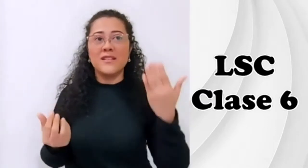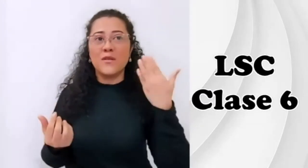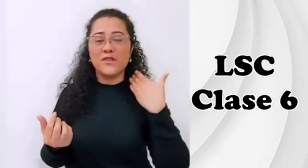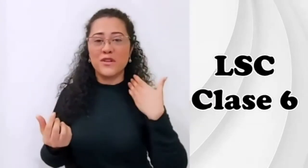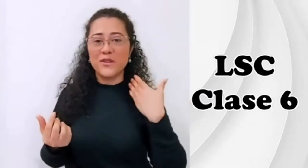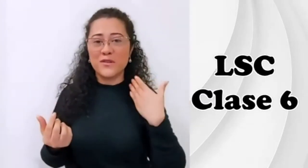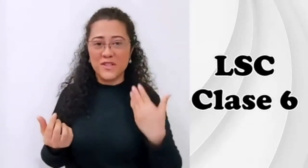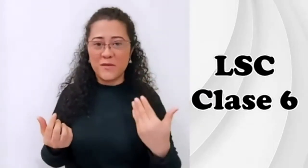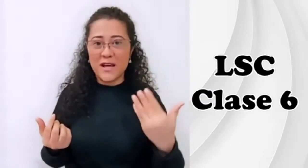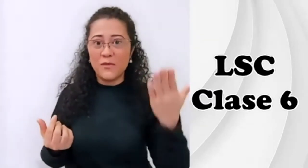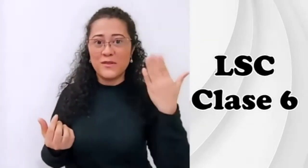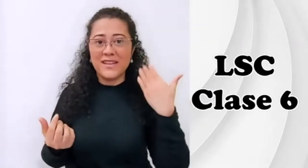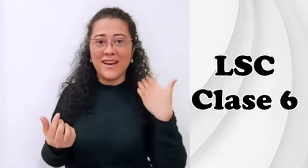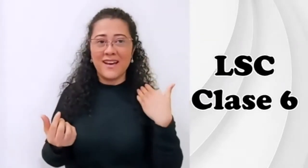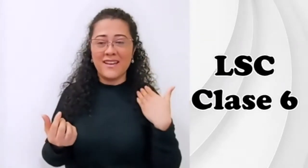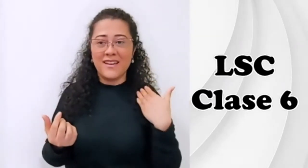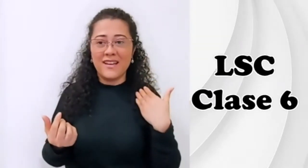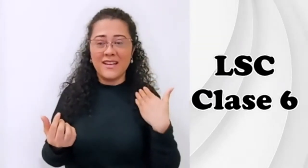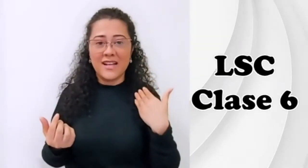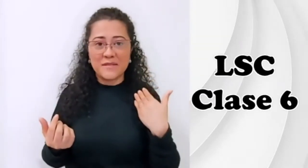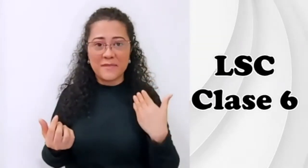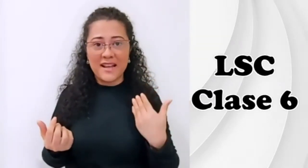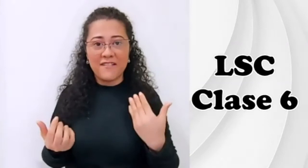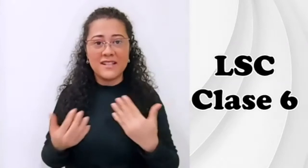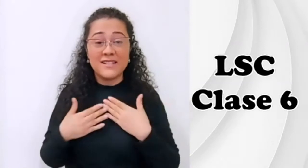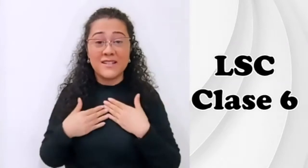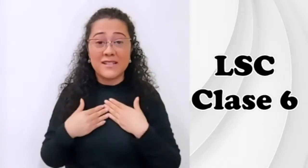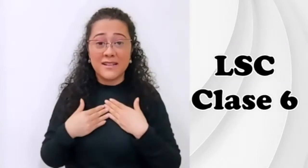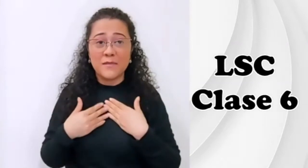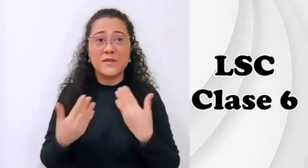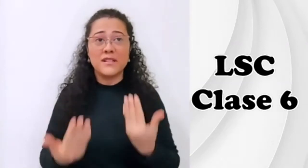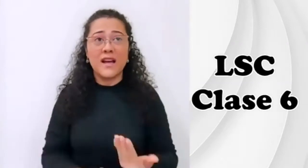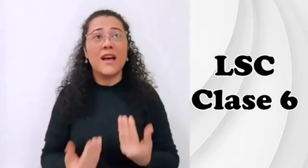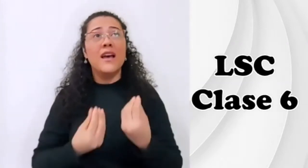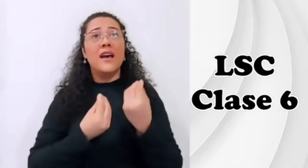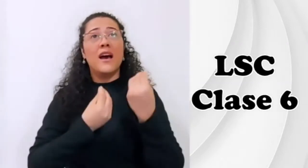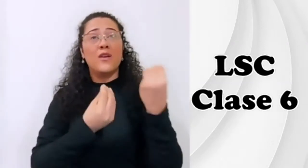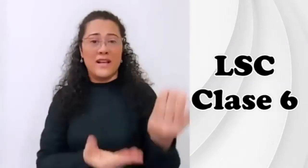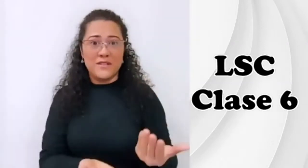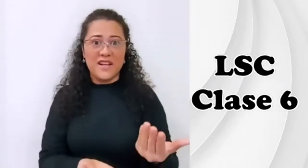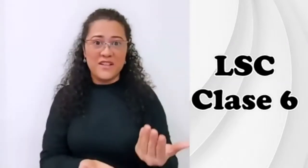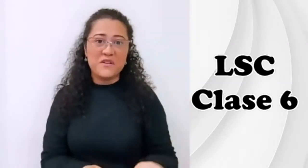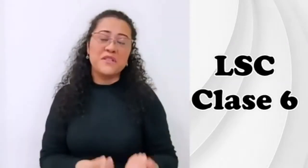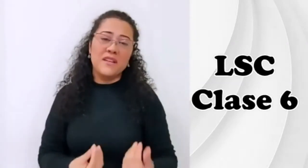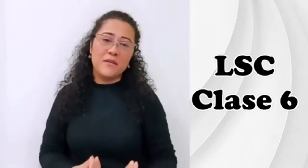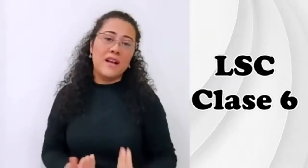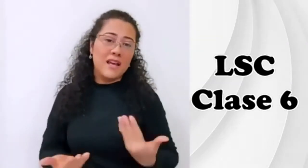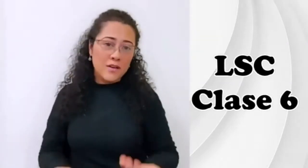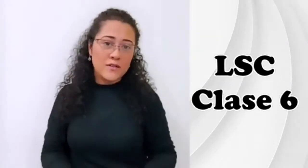como nosotros escuchamos la música y las palabras y sentimos esa adoración a Dios, igual ellos lo